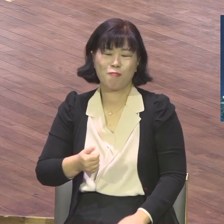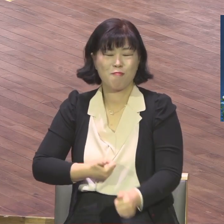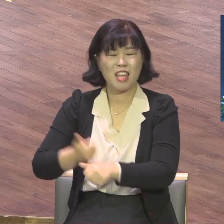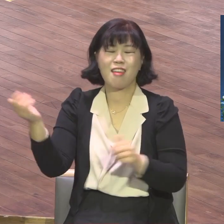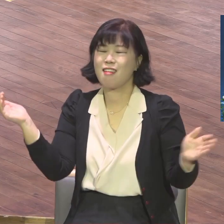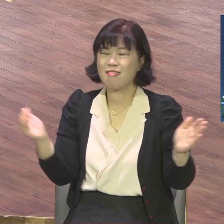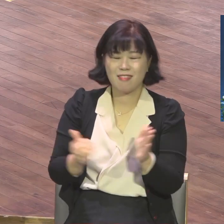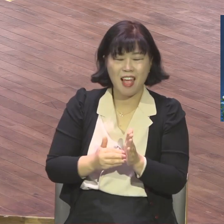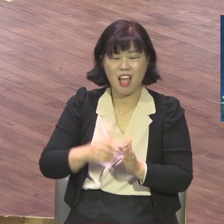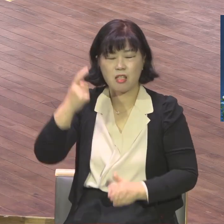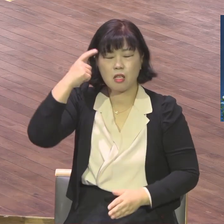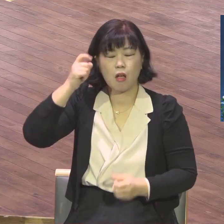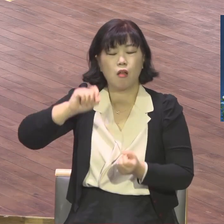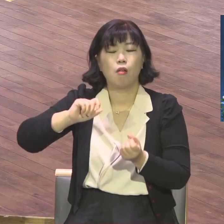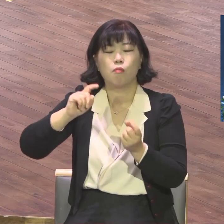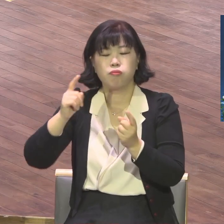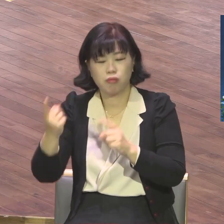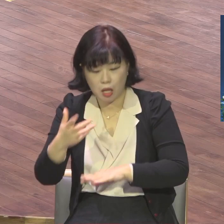중요한 것이요